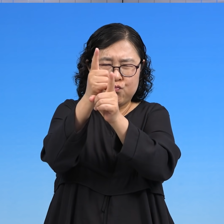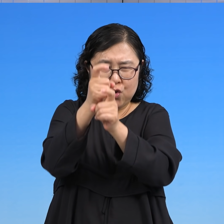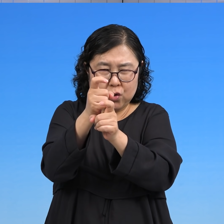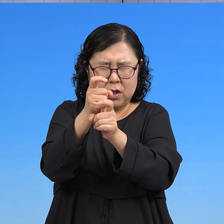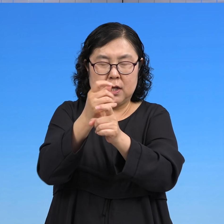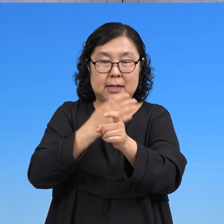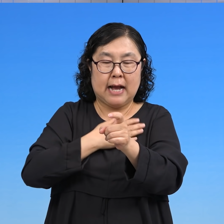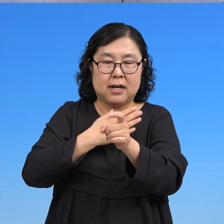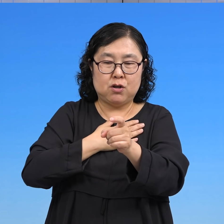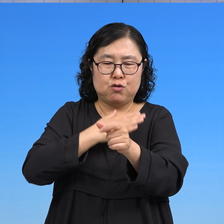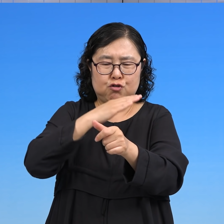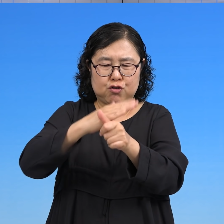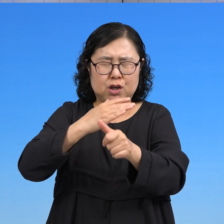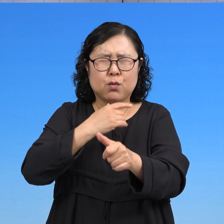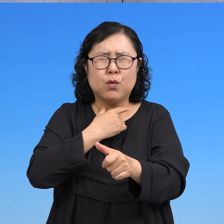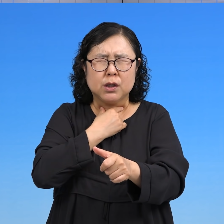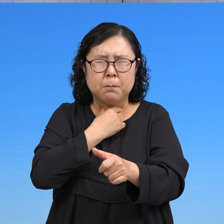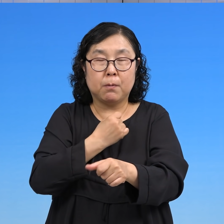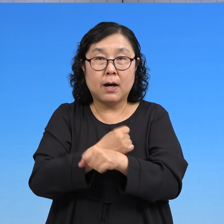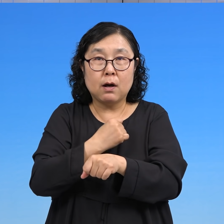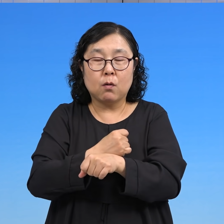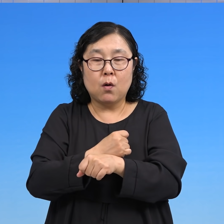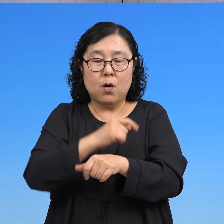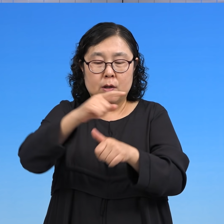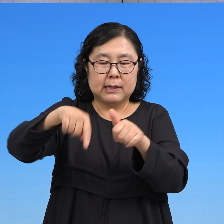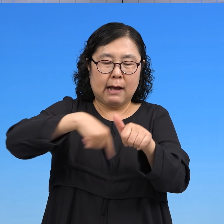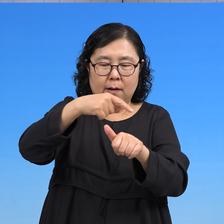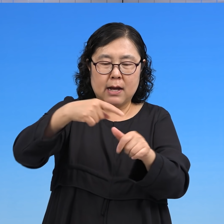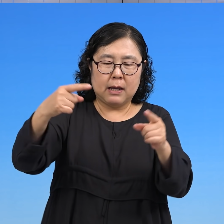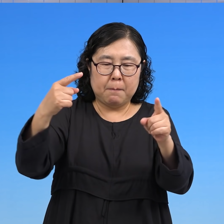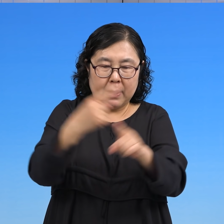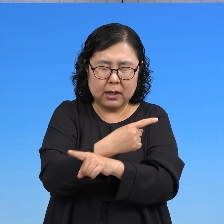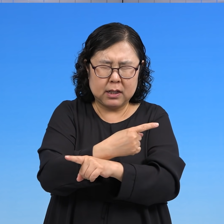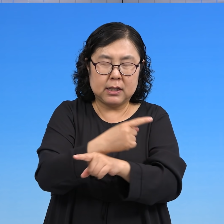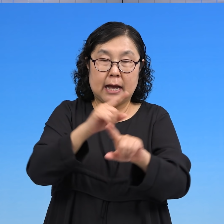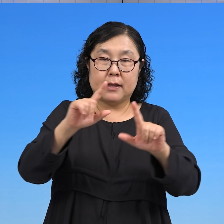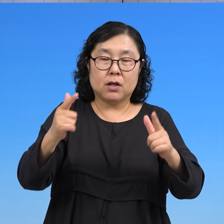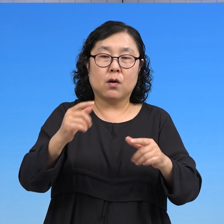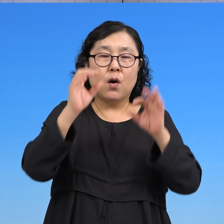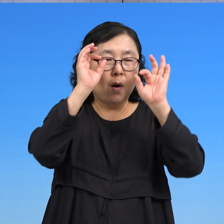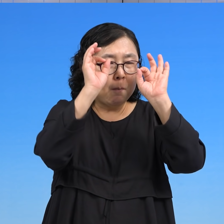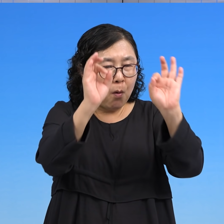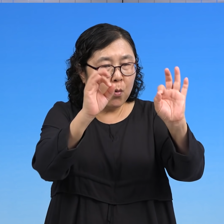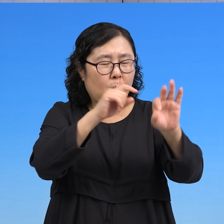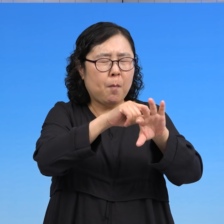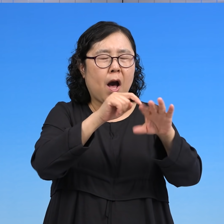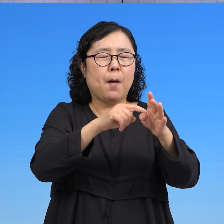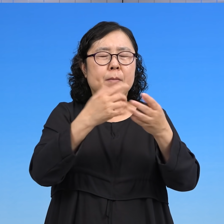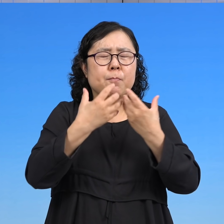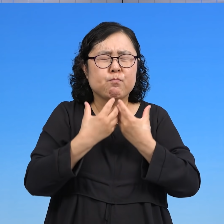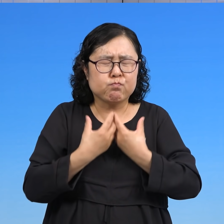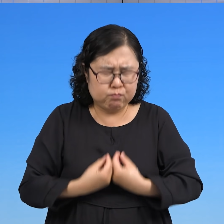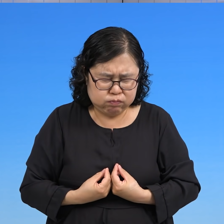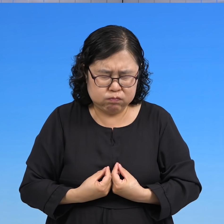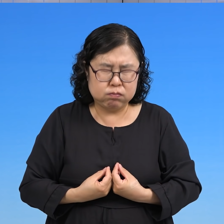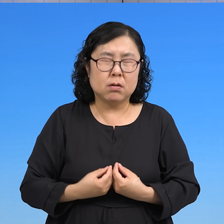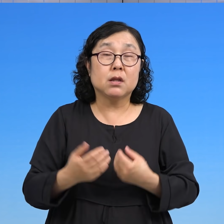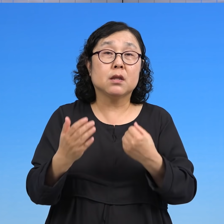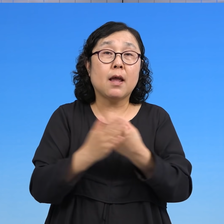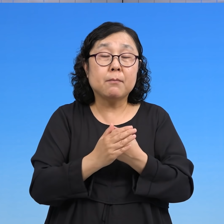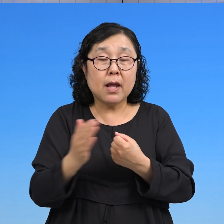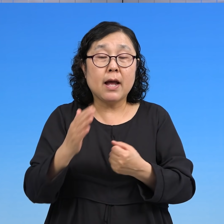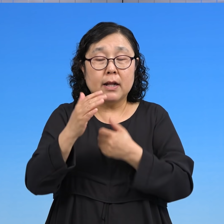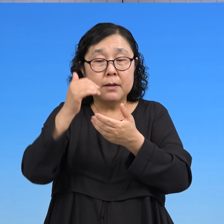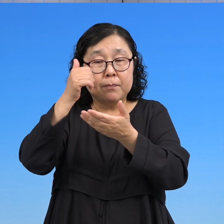적들이 자기를 협박하고 하나도 달라지지 않는 백성들을 보면서 낙심해 있는 상태이기 때문에